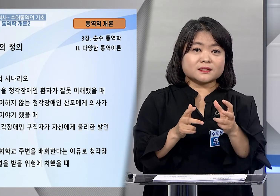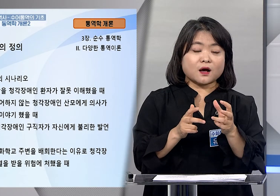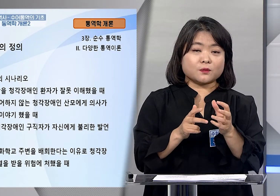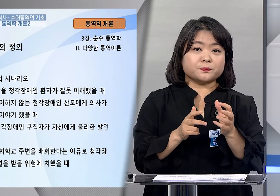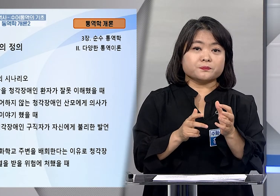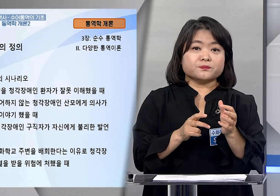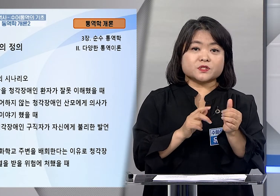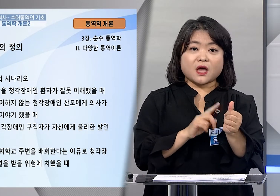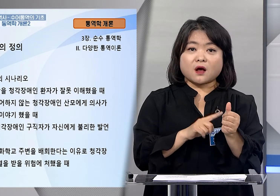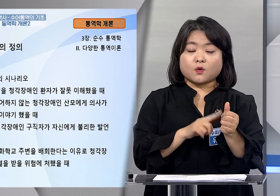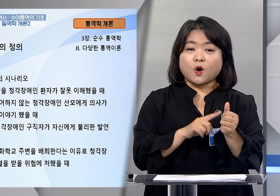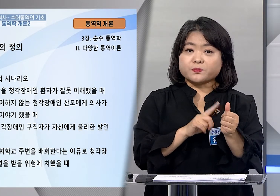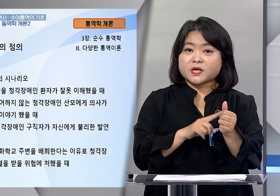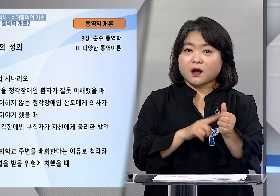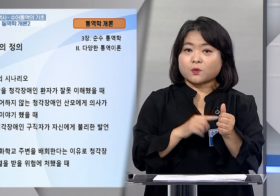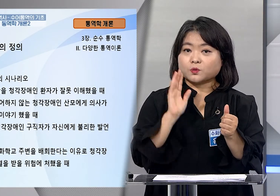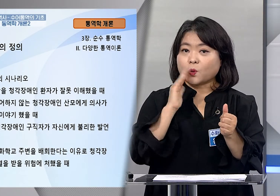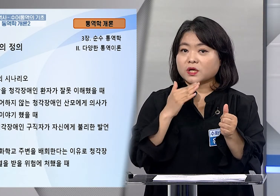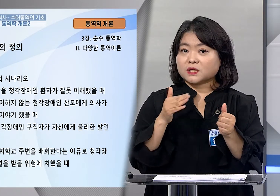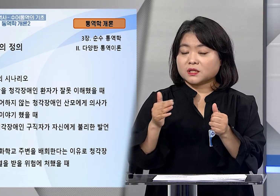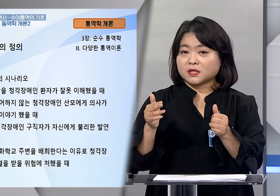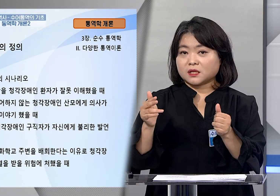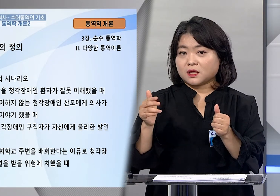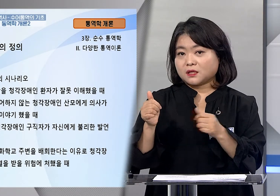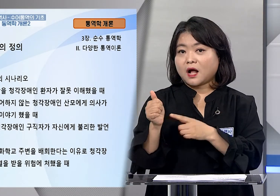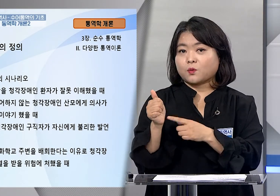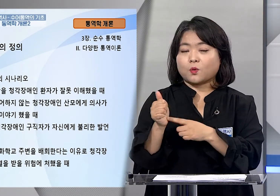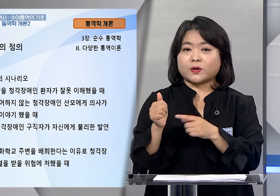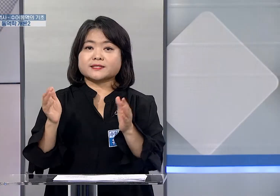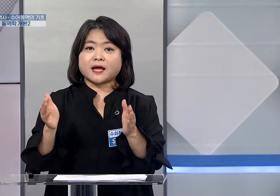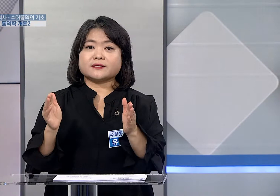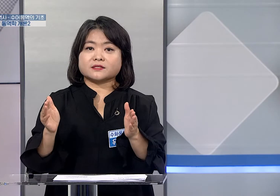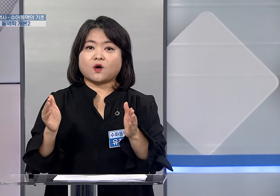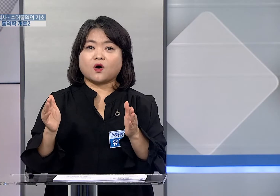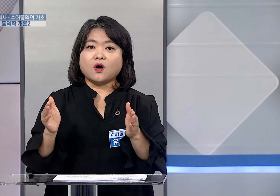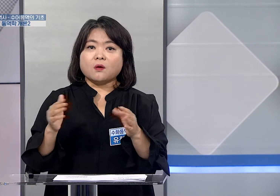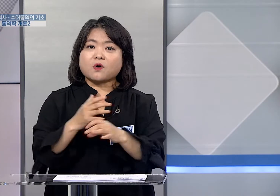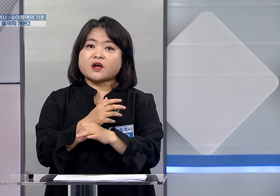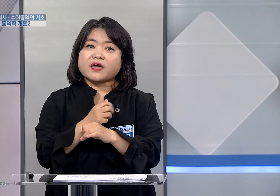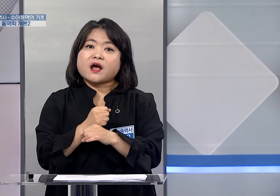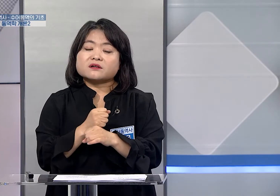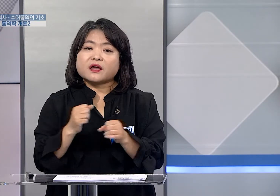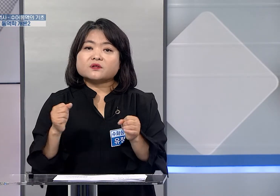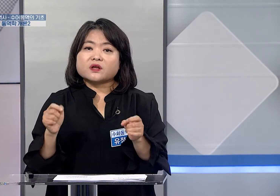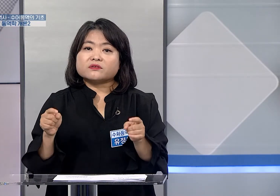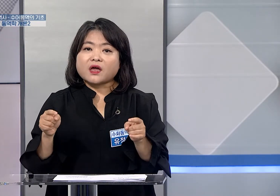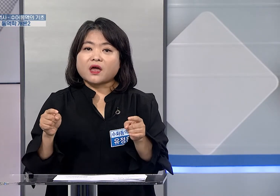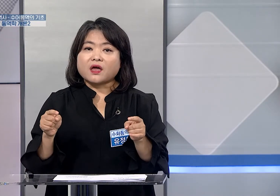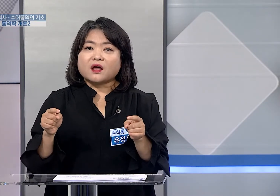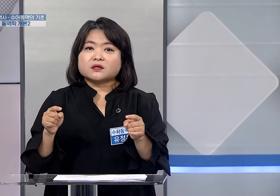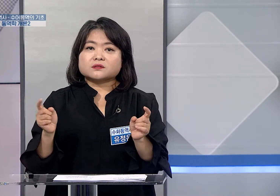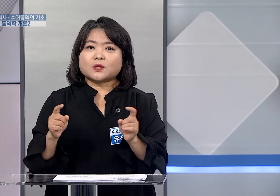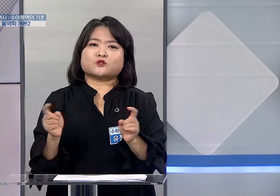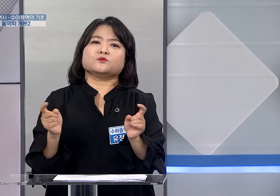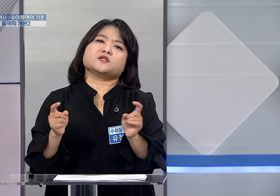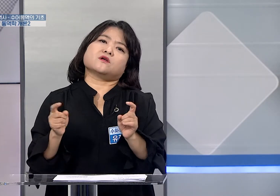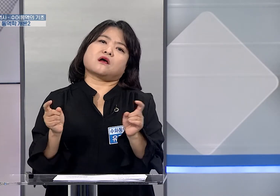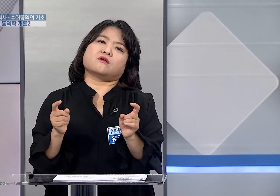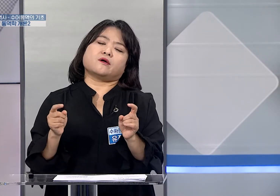사업체하고 업체하고 농인하고의 사이에서 뭔가 계약을 해야 되는데 다툼이 일어난 거예요.